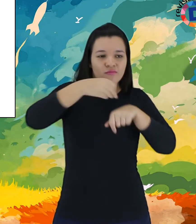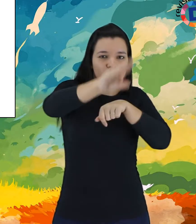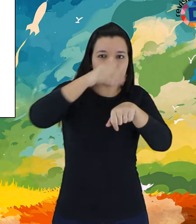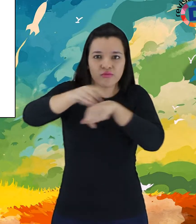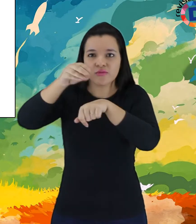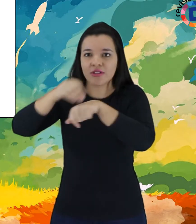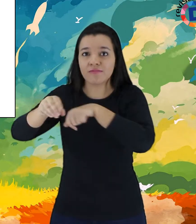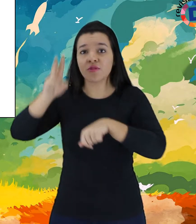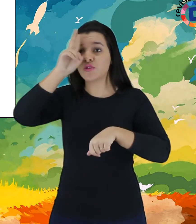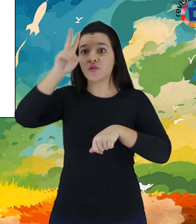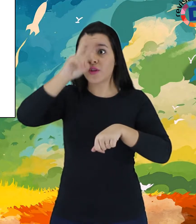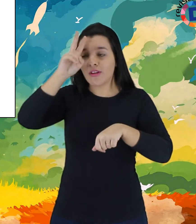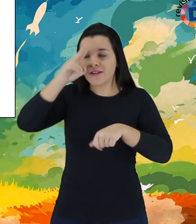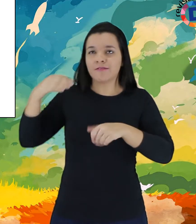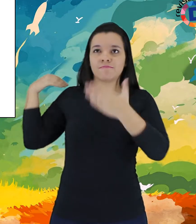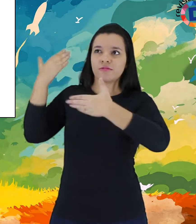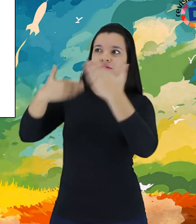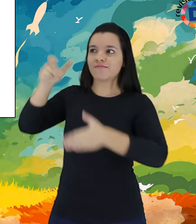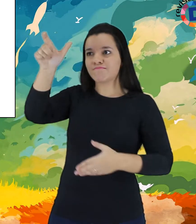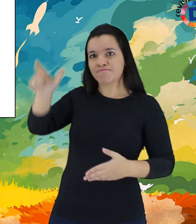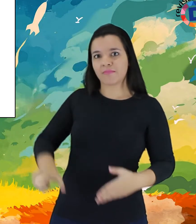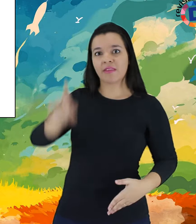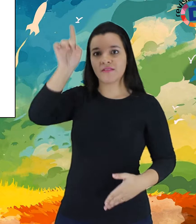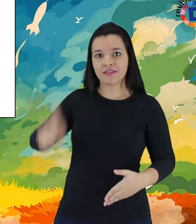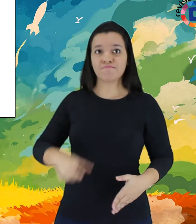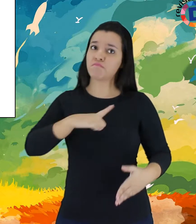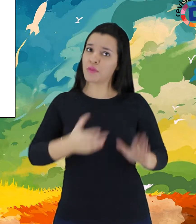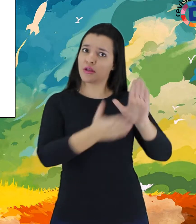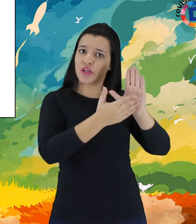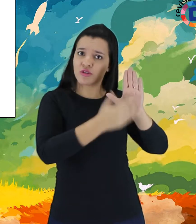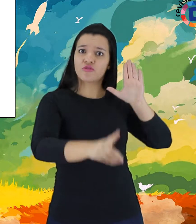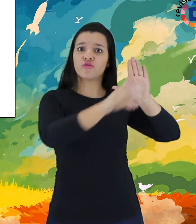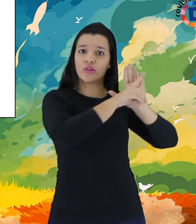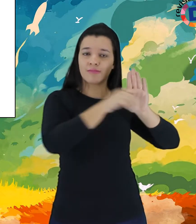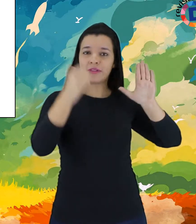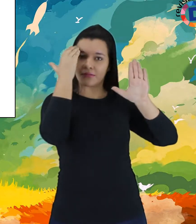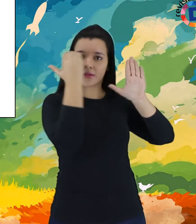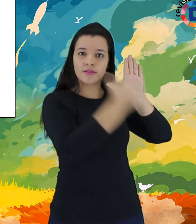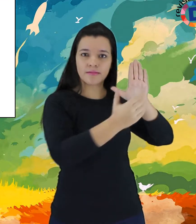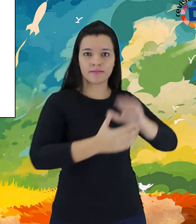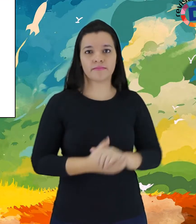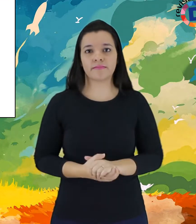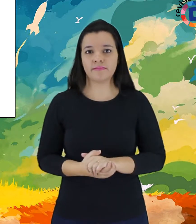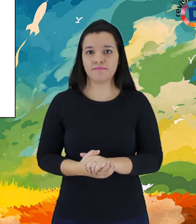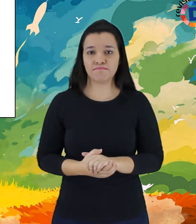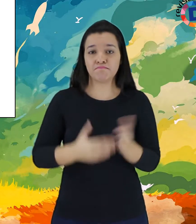da deficiência e os direitos das pessoas com deficiência. Inaugurado no dia 3